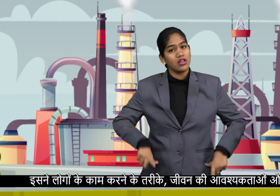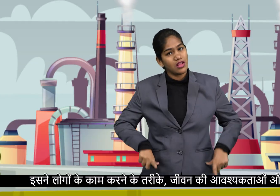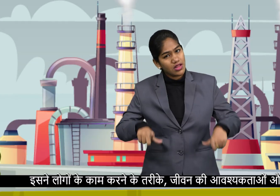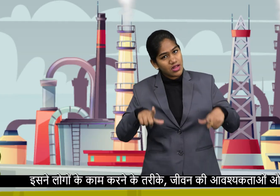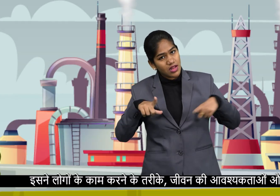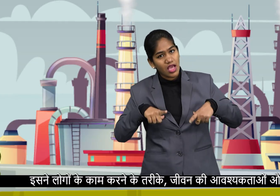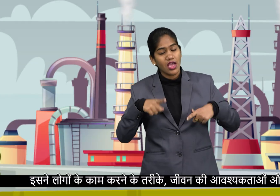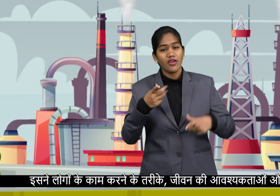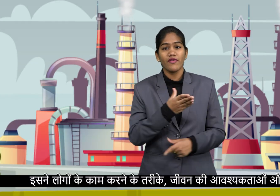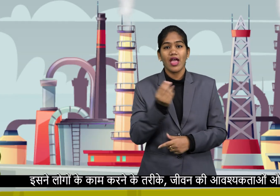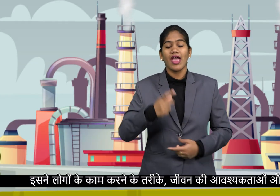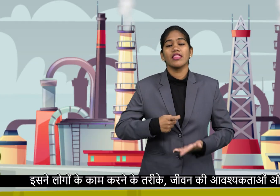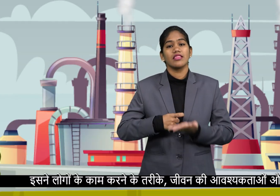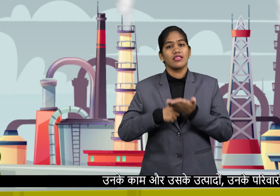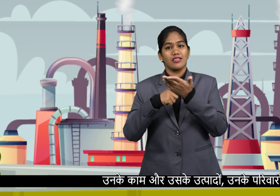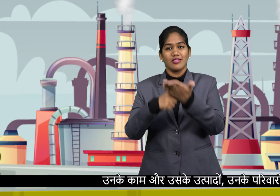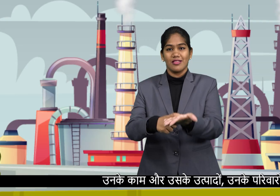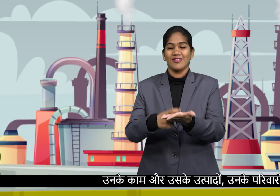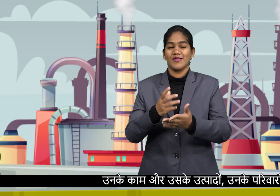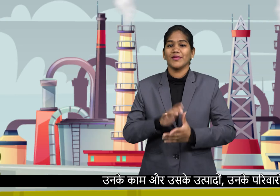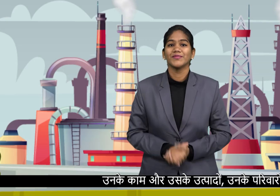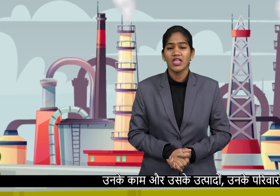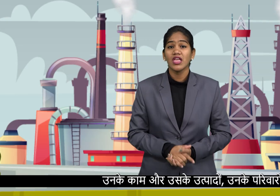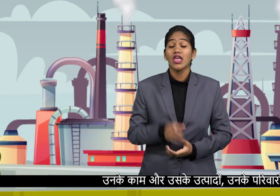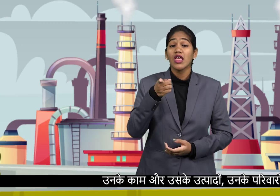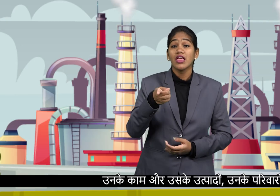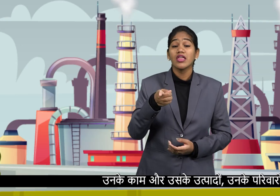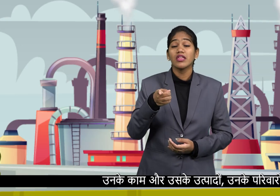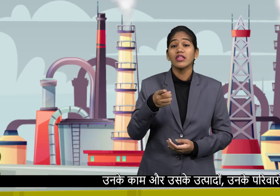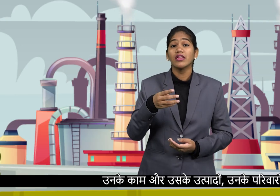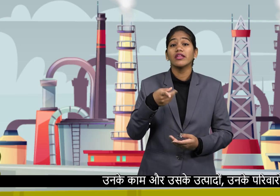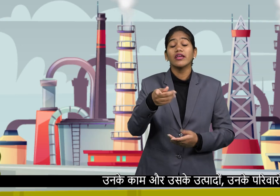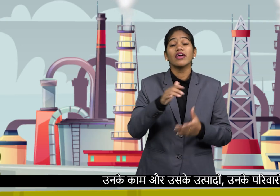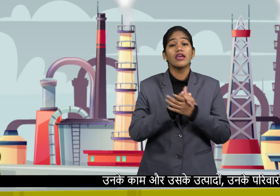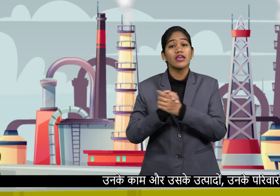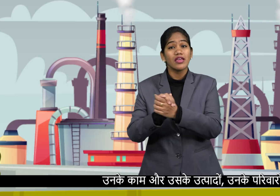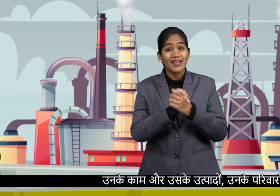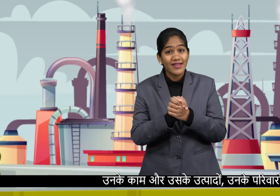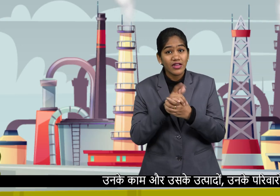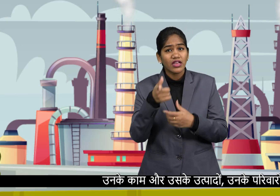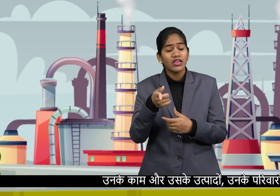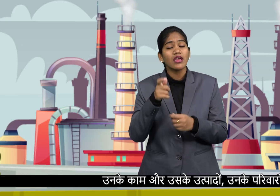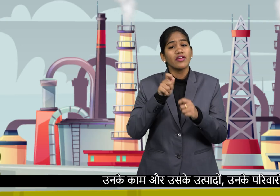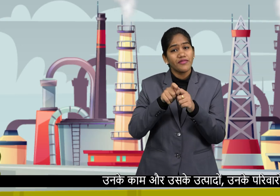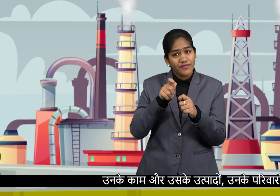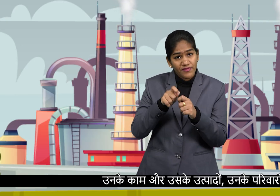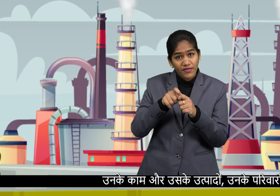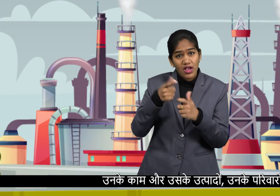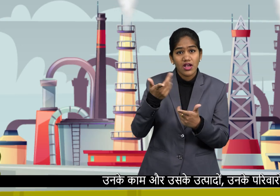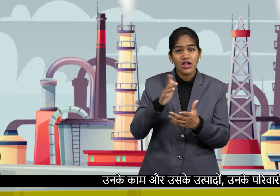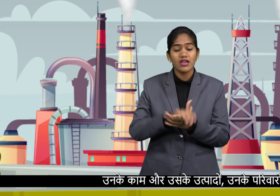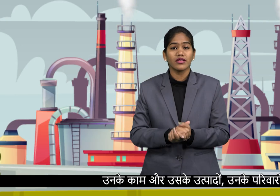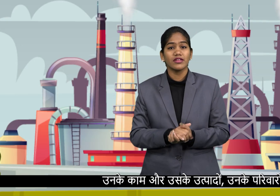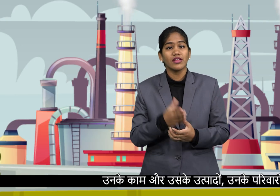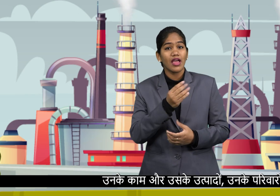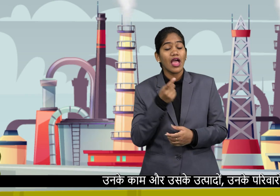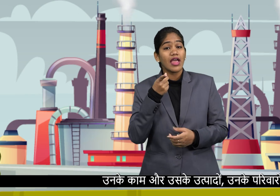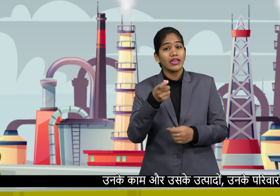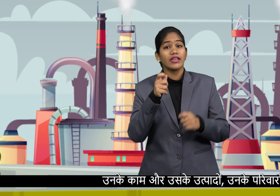गरिमा तक पहुंच, उनके काम और उसके उत्पादों,